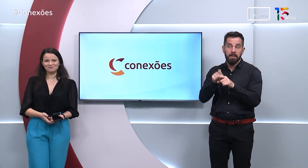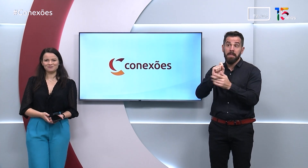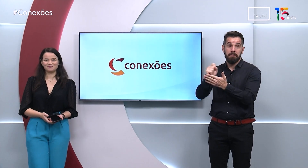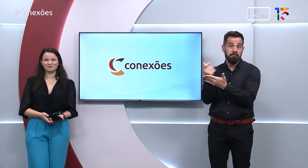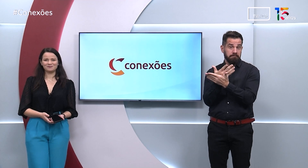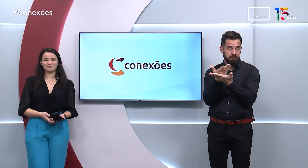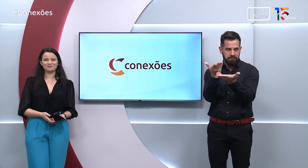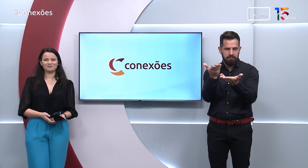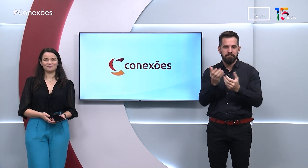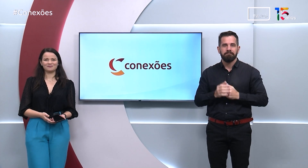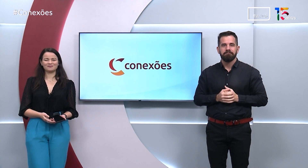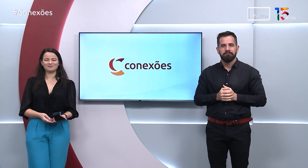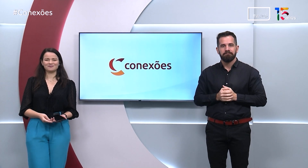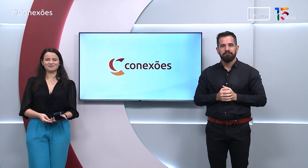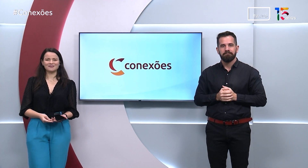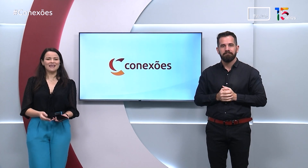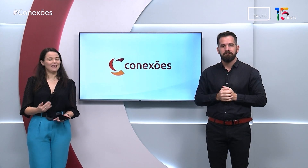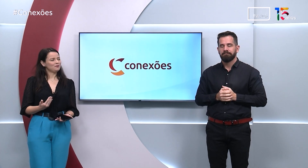gente.